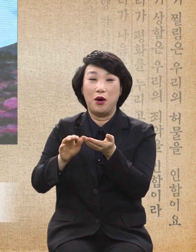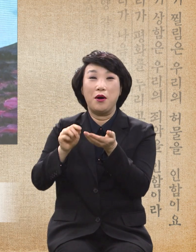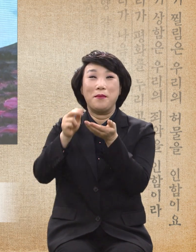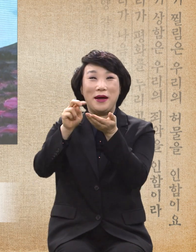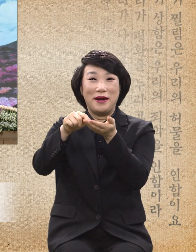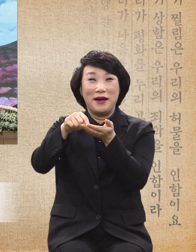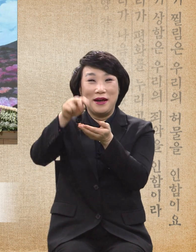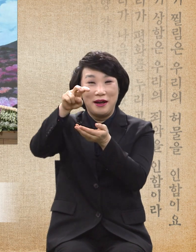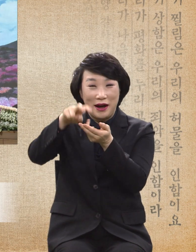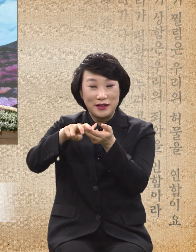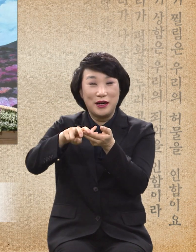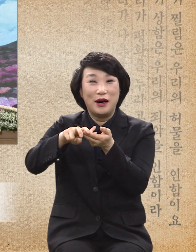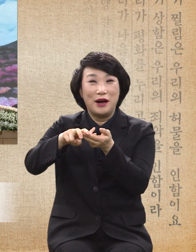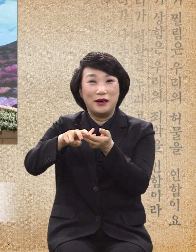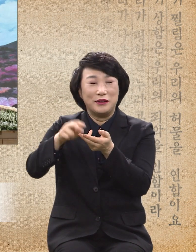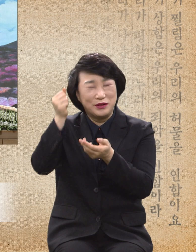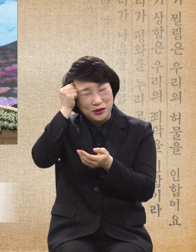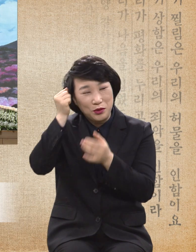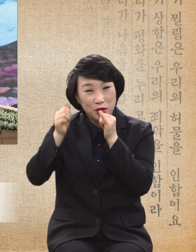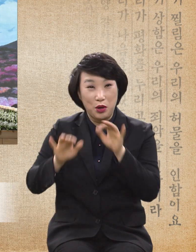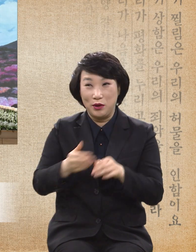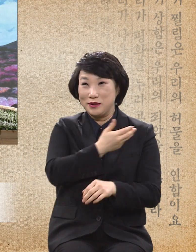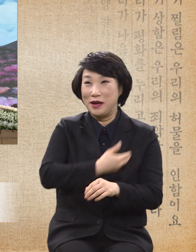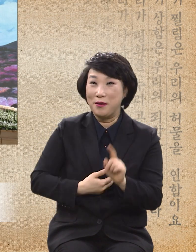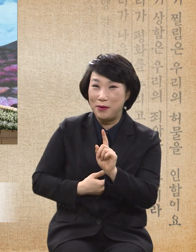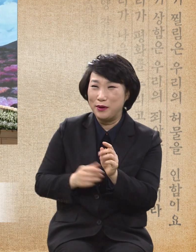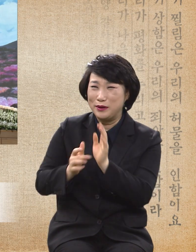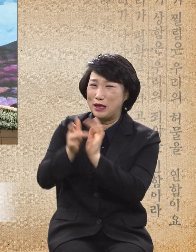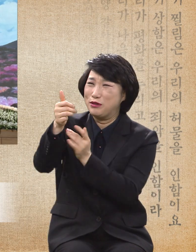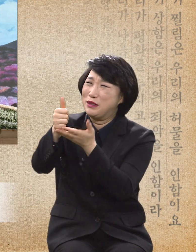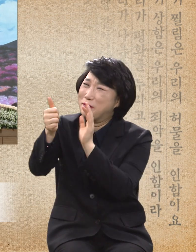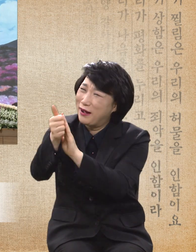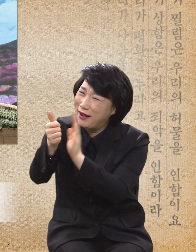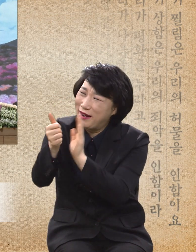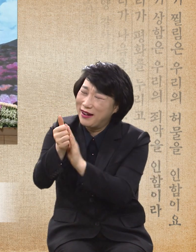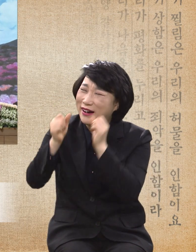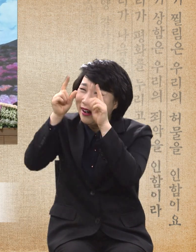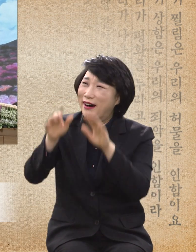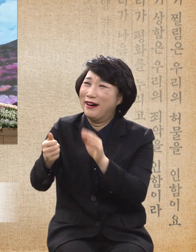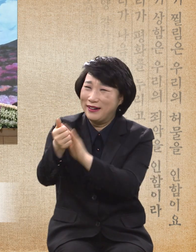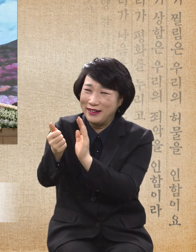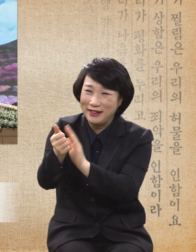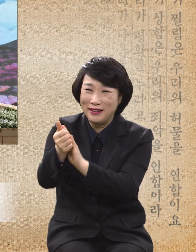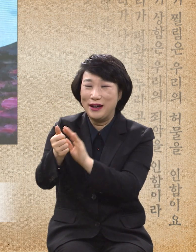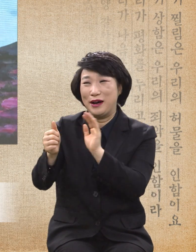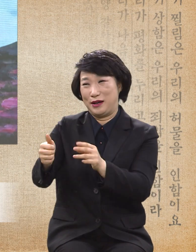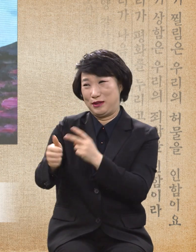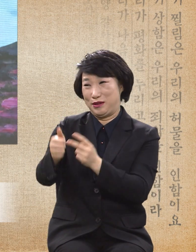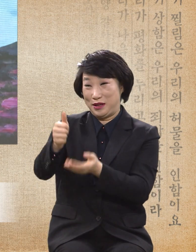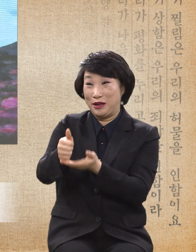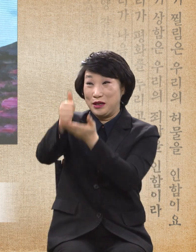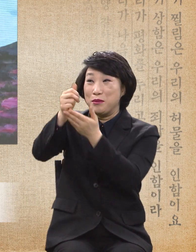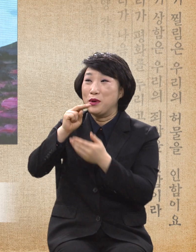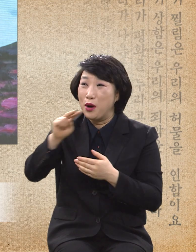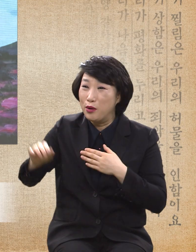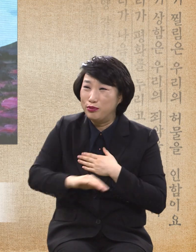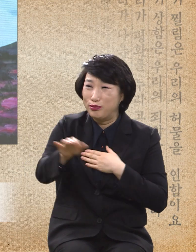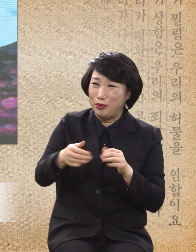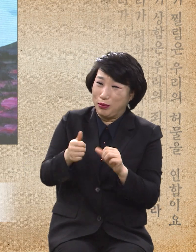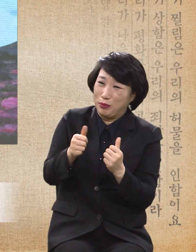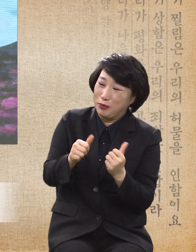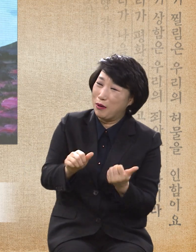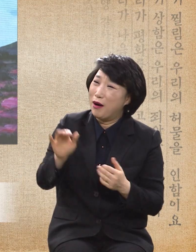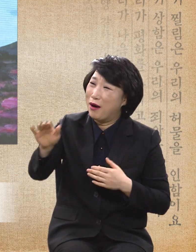배에서 주무셔. 근데 제자들이 주님을 깨워요. 선생님이요, 우리가 죽게